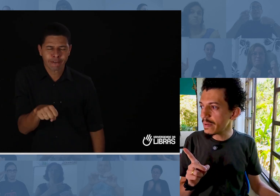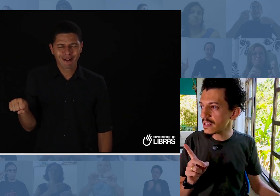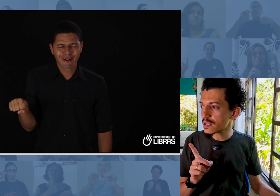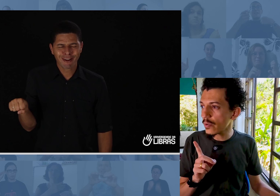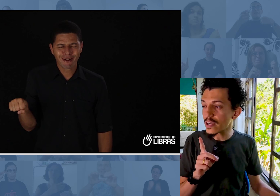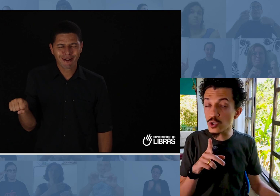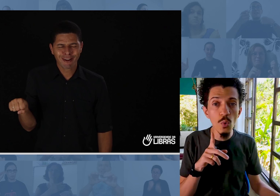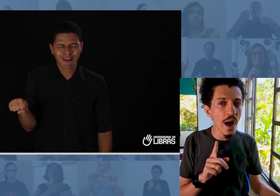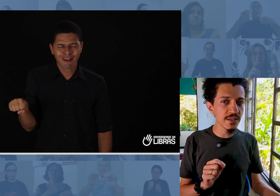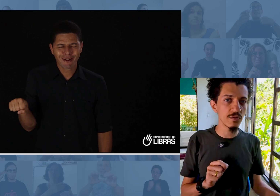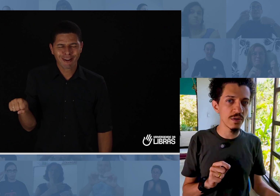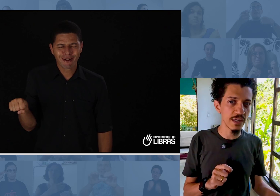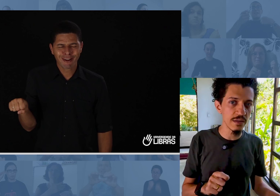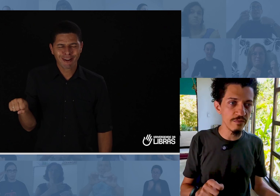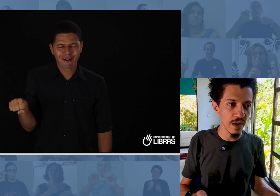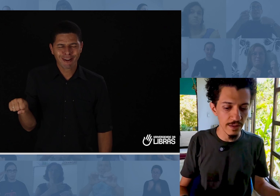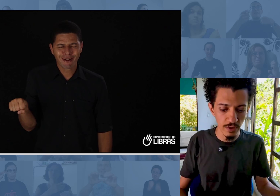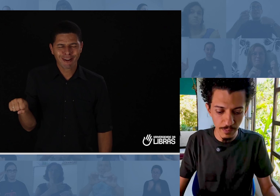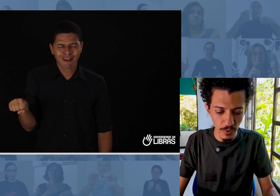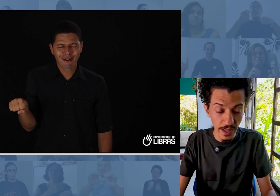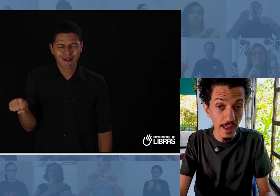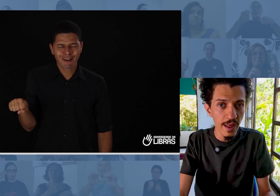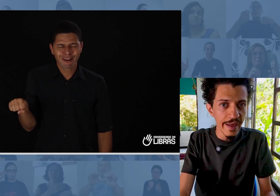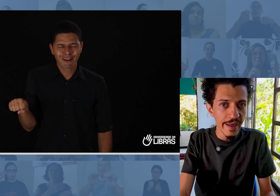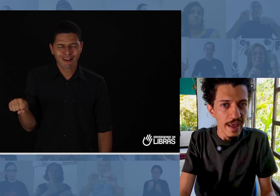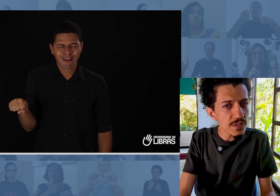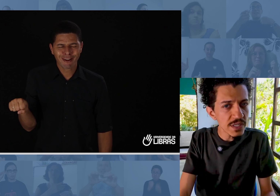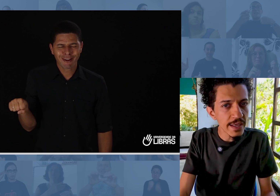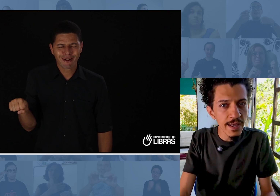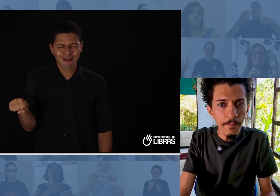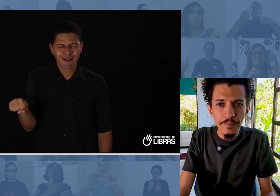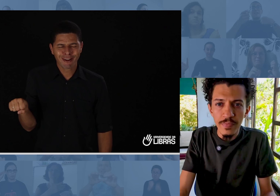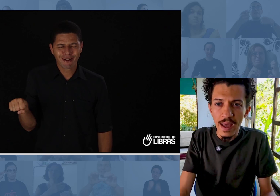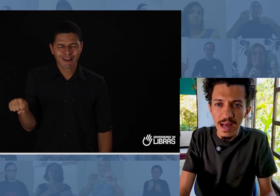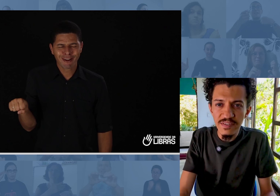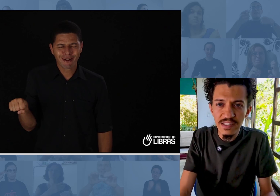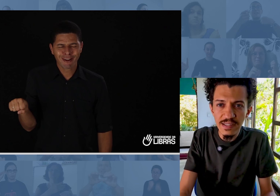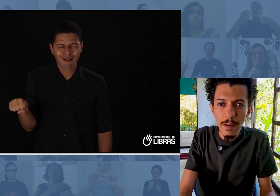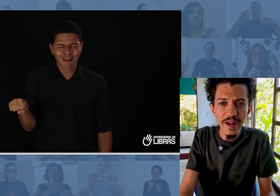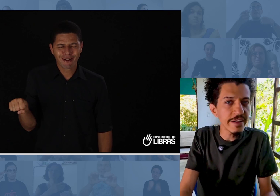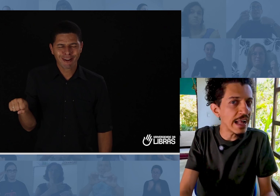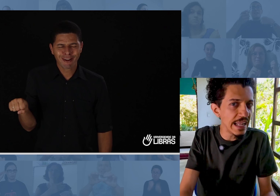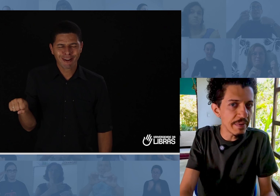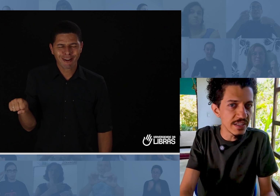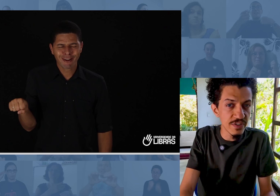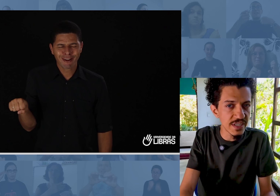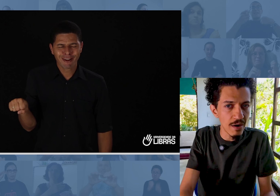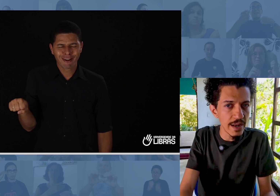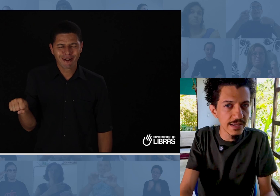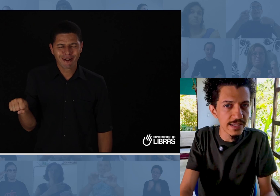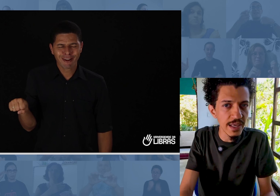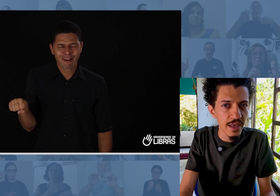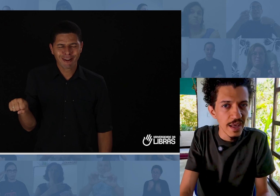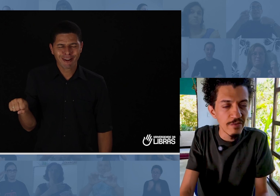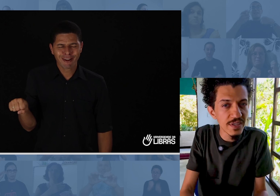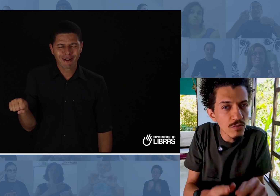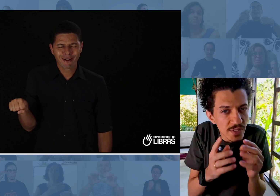dimensão e as nuances do que está sendo falado aqui, porque eu sei que às vezes você está aprendendo a Libras e você olha assim, você não consegue